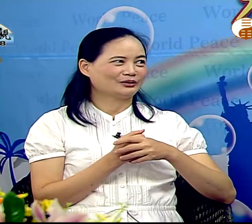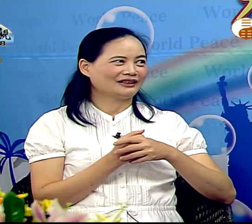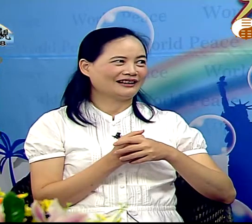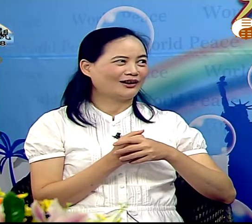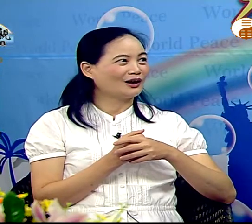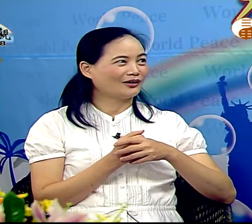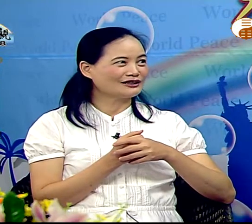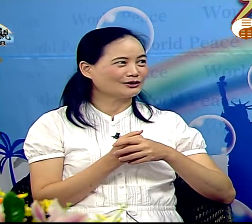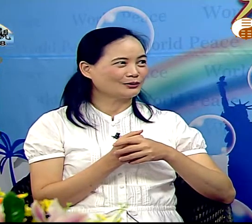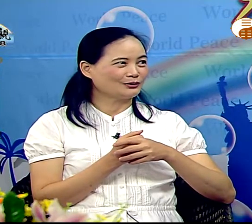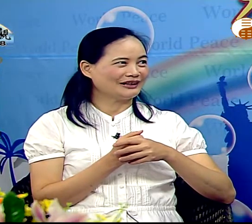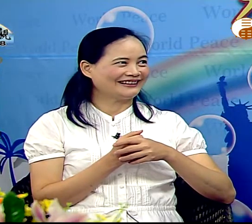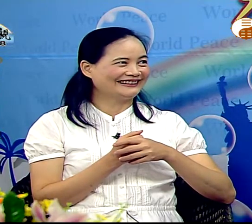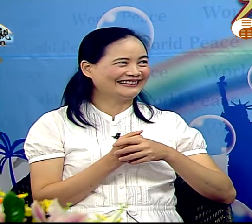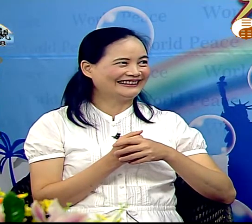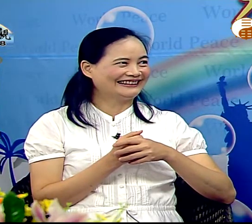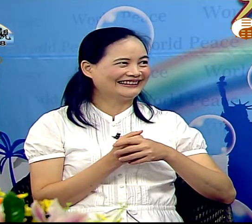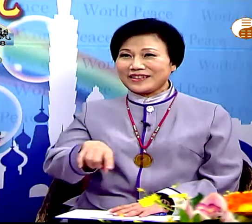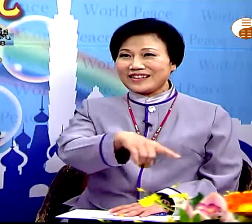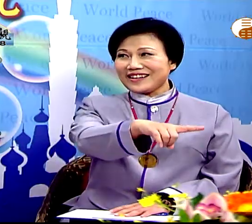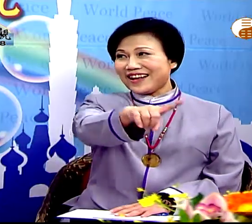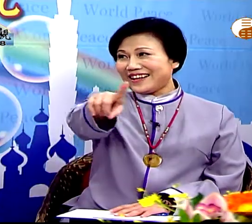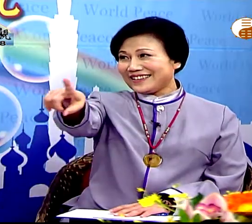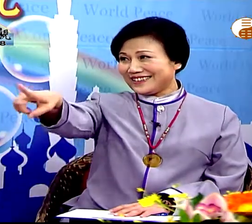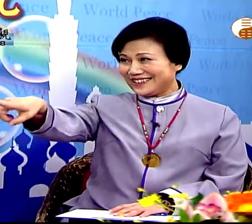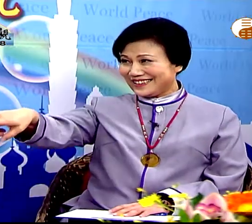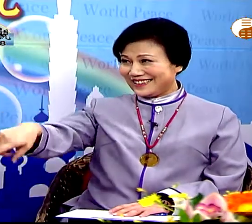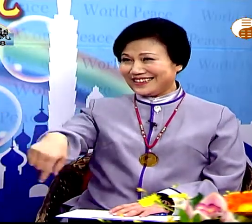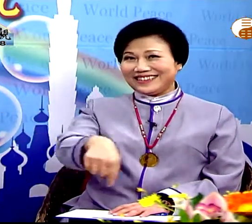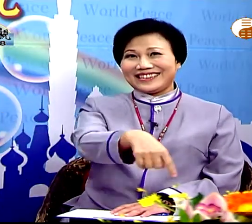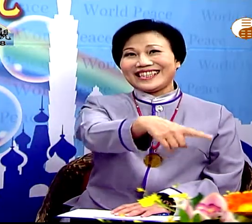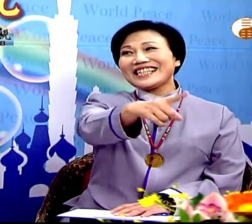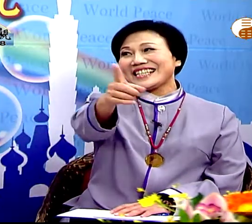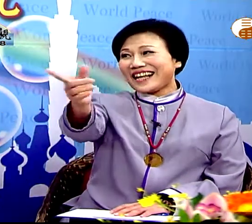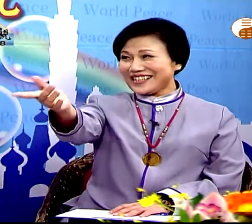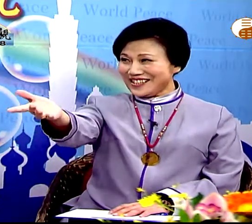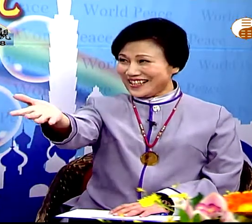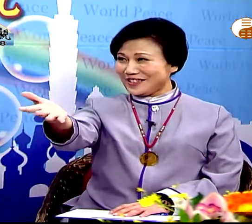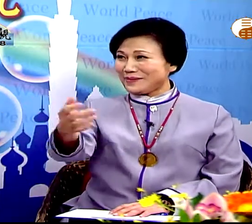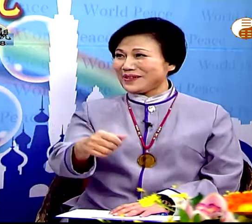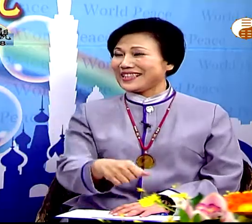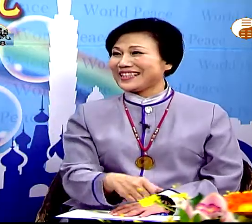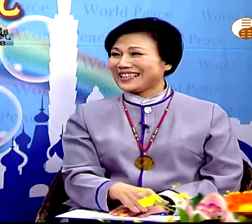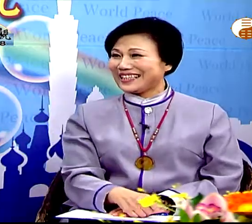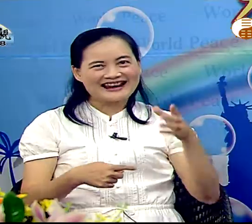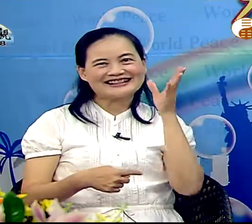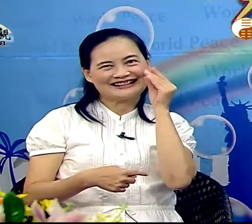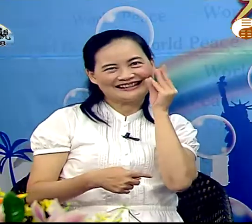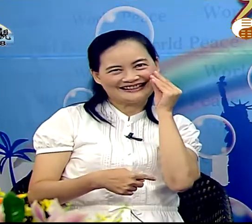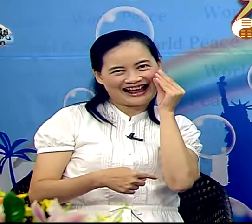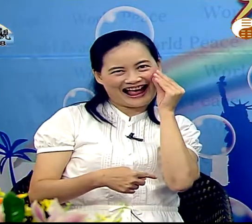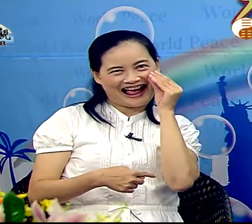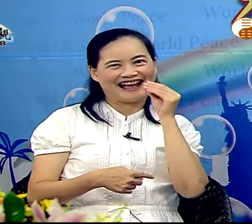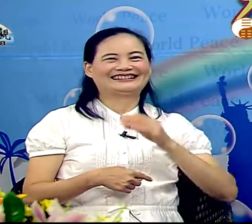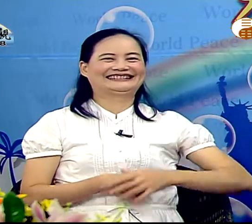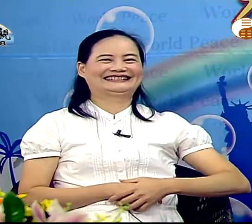以好几种语言。 那你刚刚说大家 一起来欣赏， 一起来欣赏啊，大